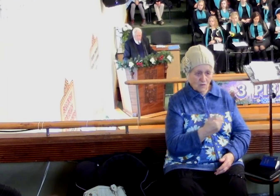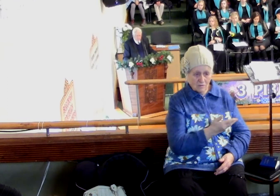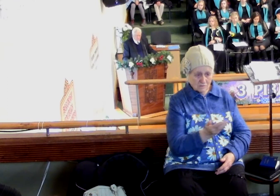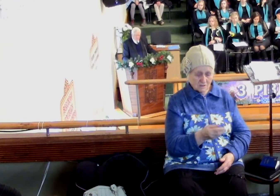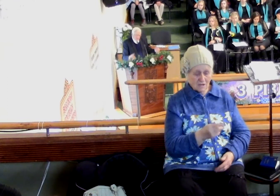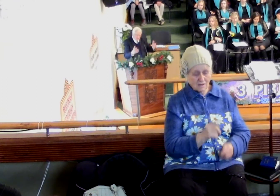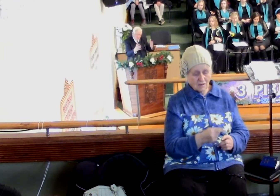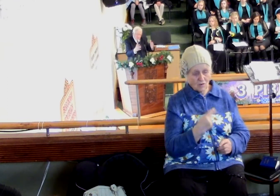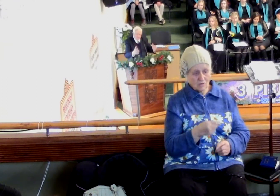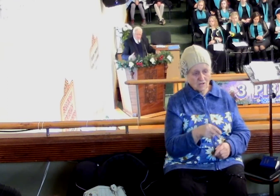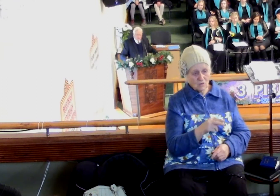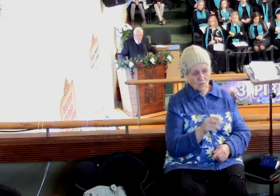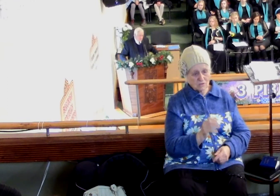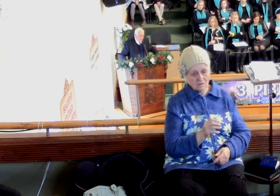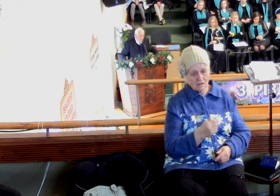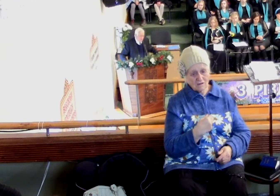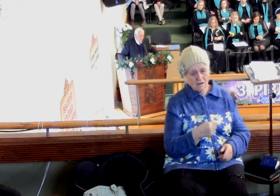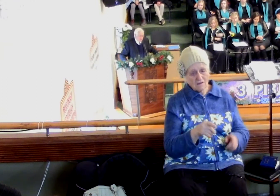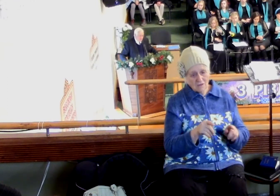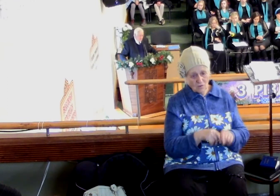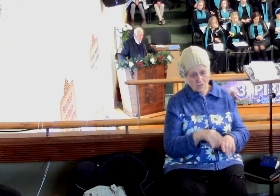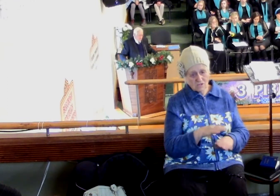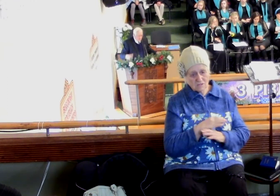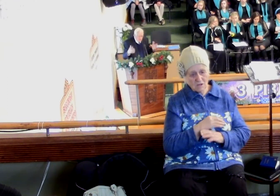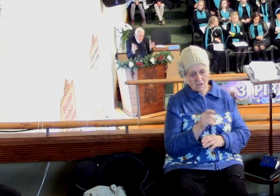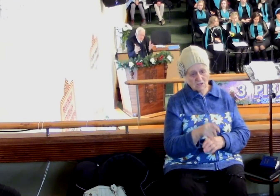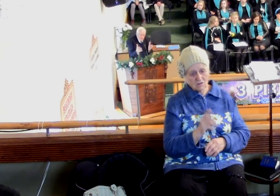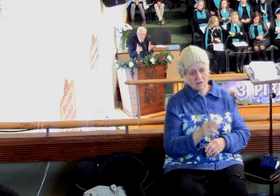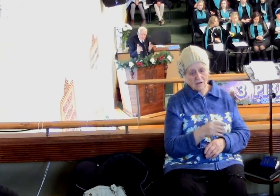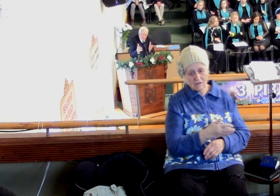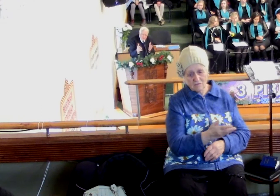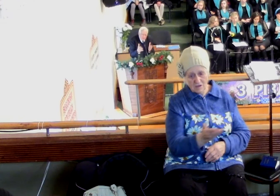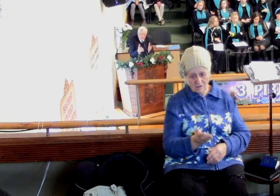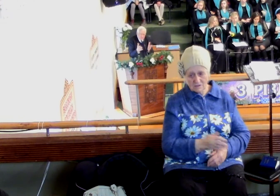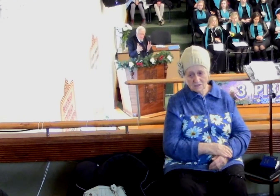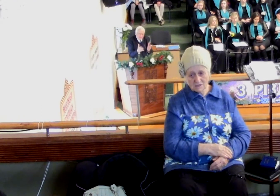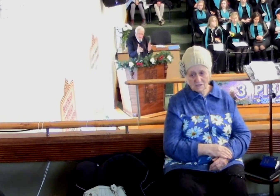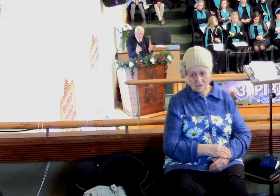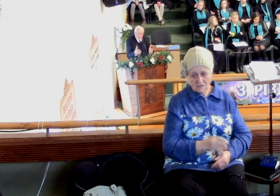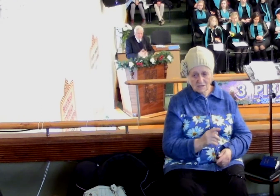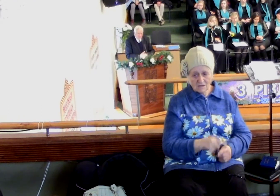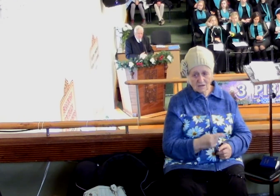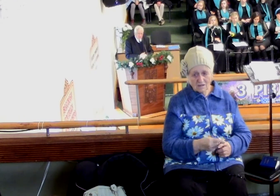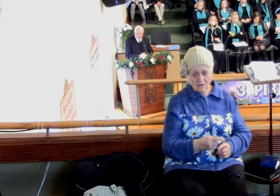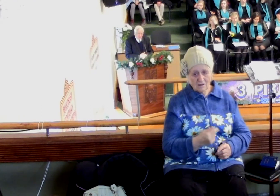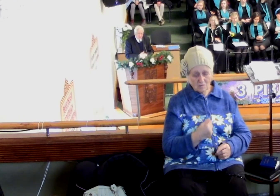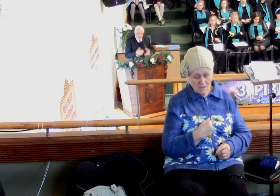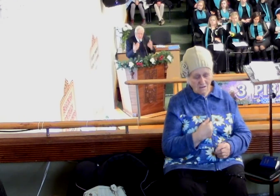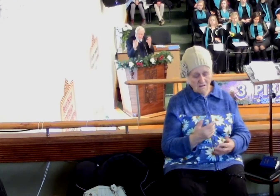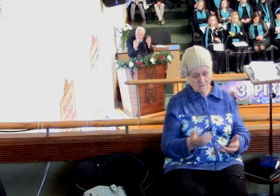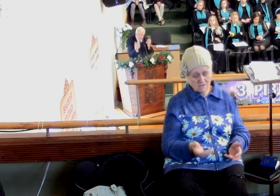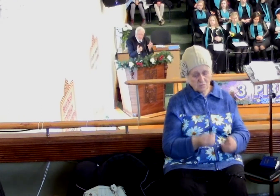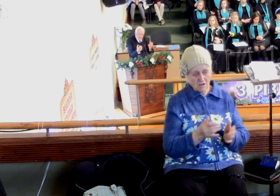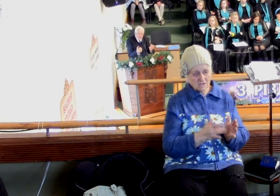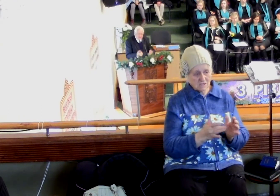Я такой же слабый человек, как и вы. Я такой же самый которого спас Христос,